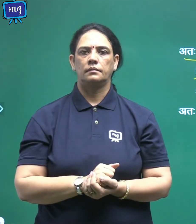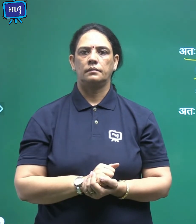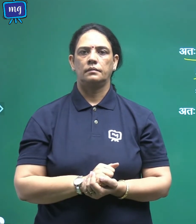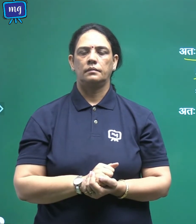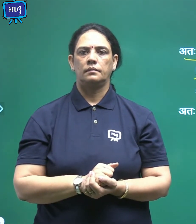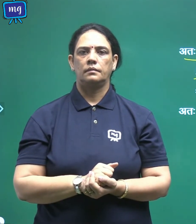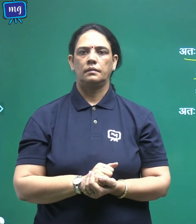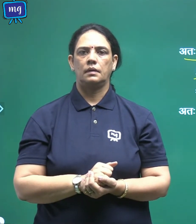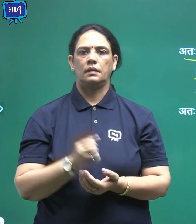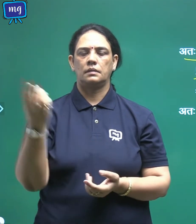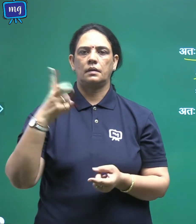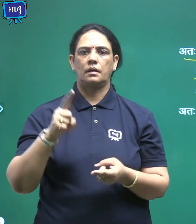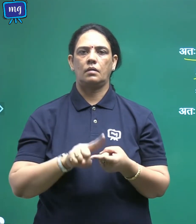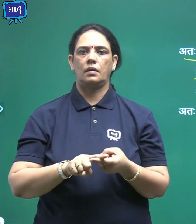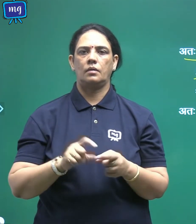अंकों का योग करते हैं,